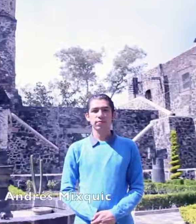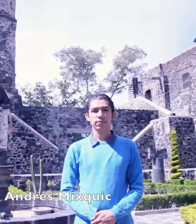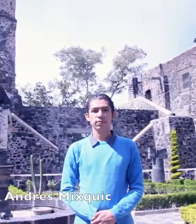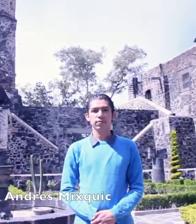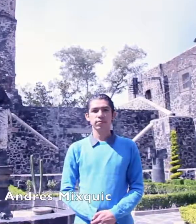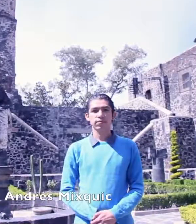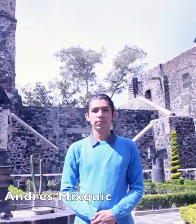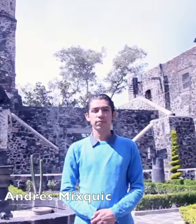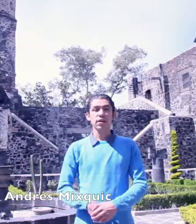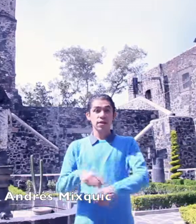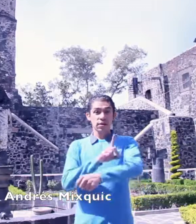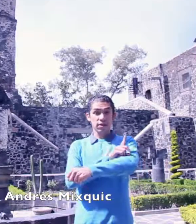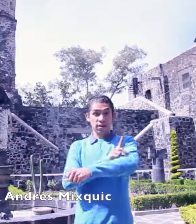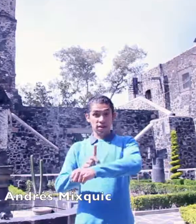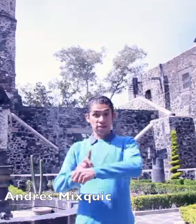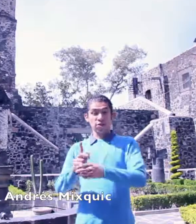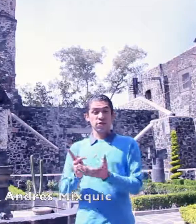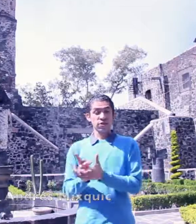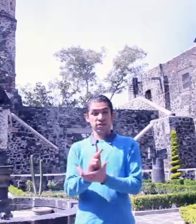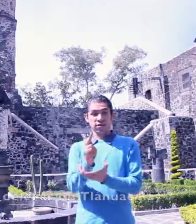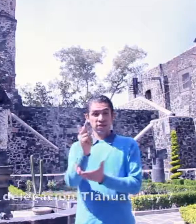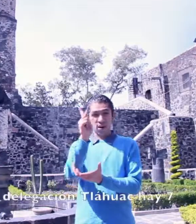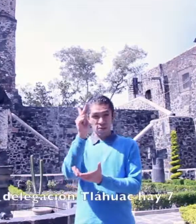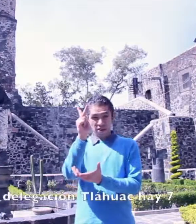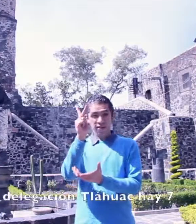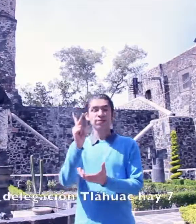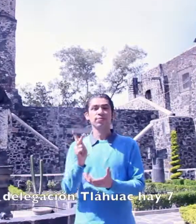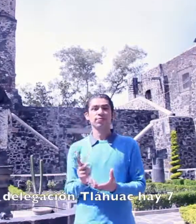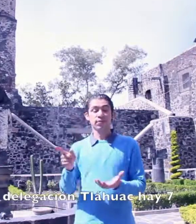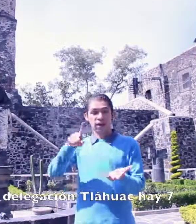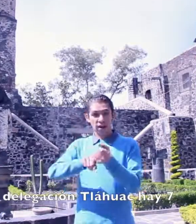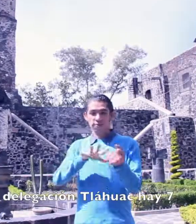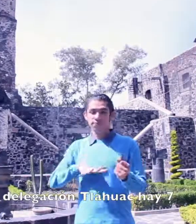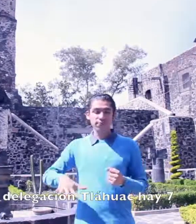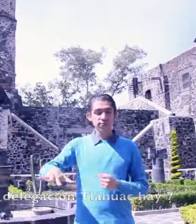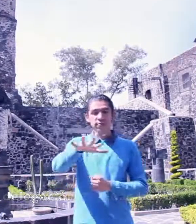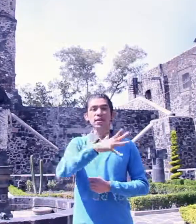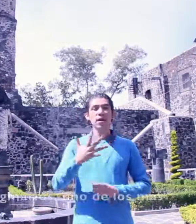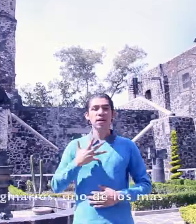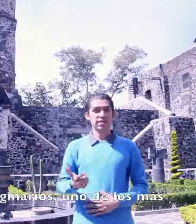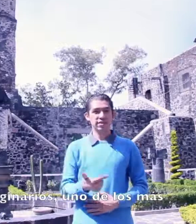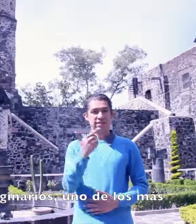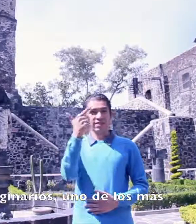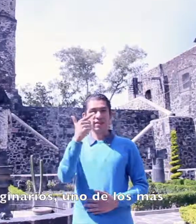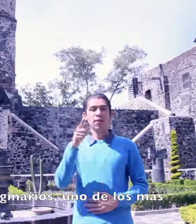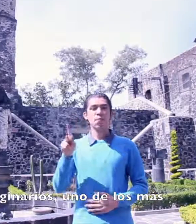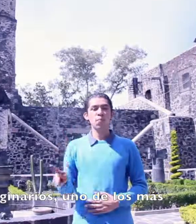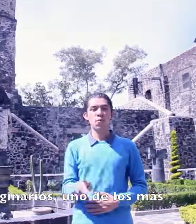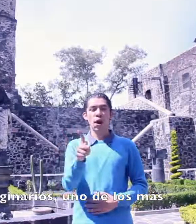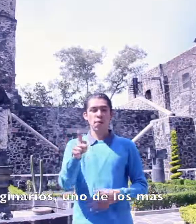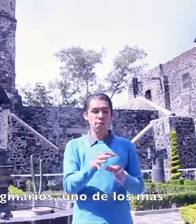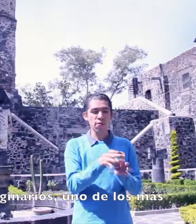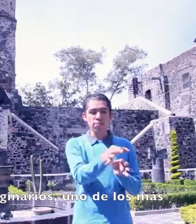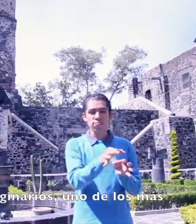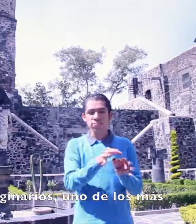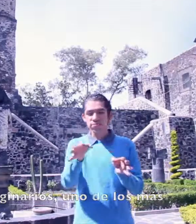San Andrés Mísquic Dentro de la delegación Tlahuac hay siete pueblos originarios. Uno de los más